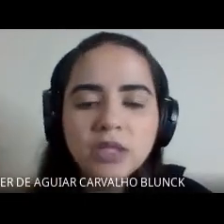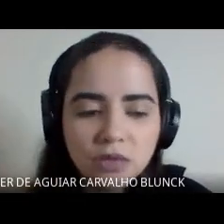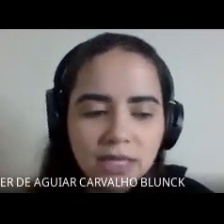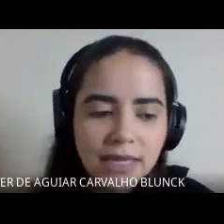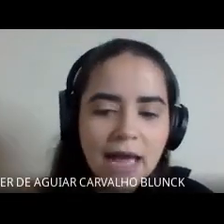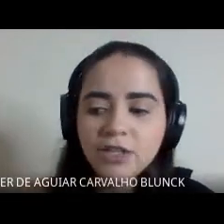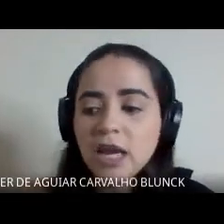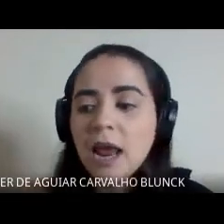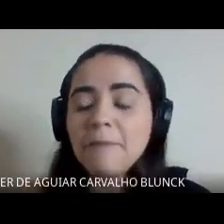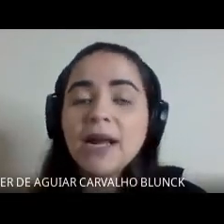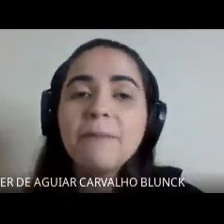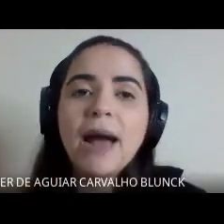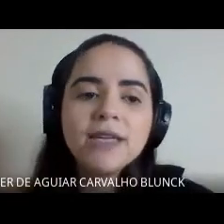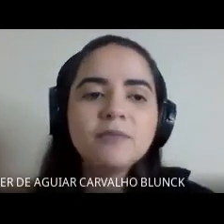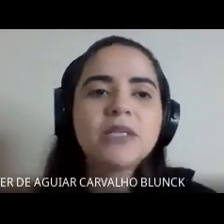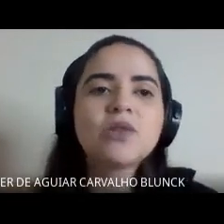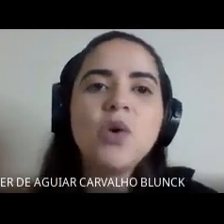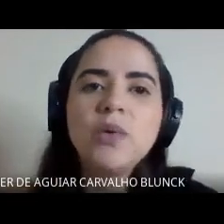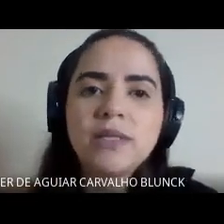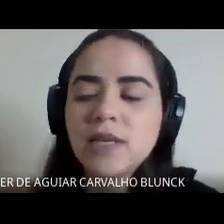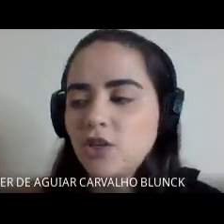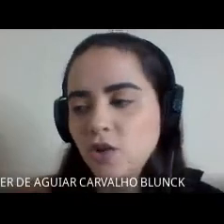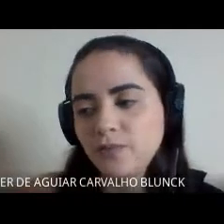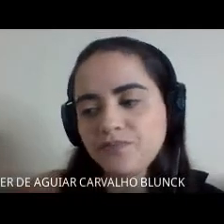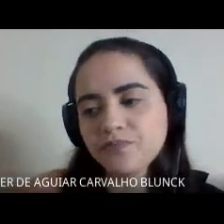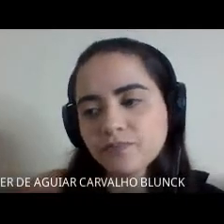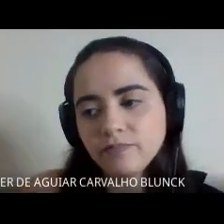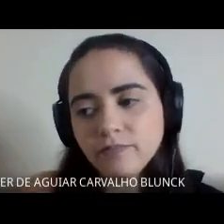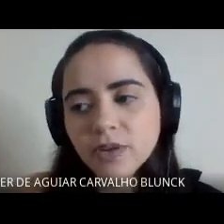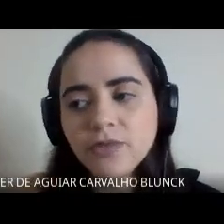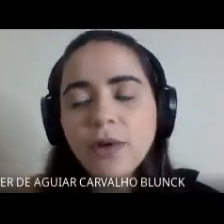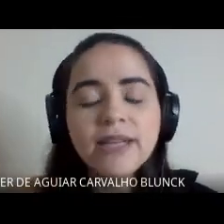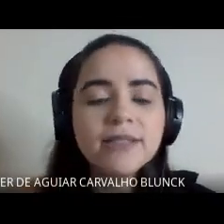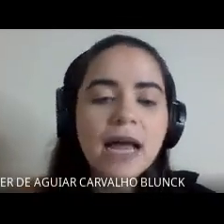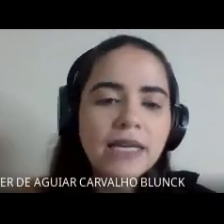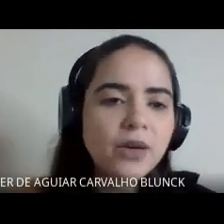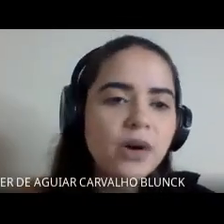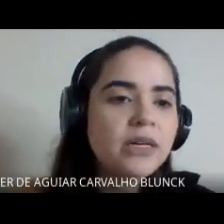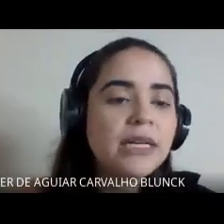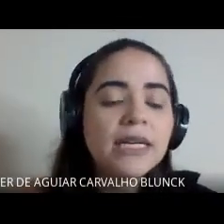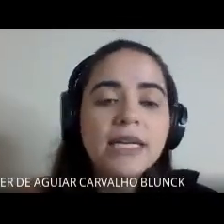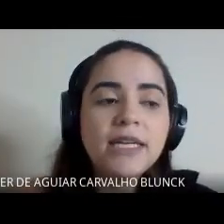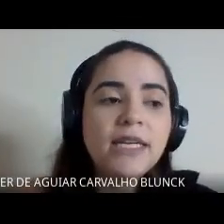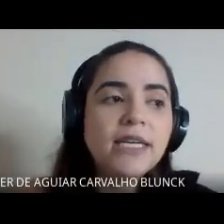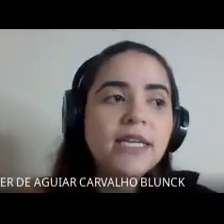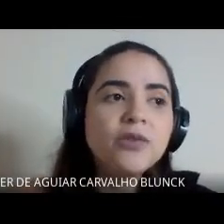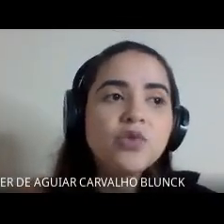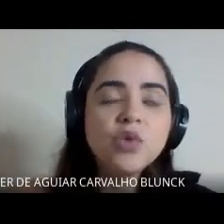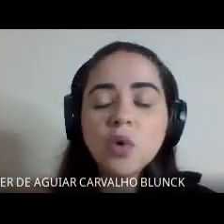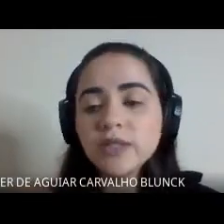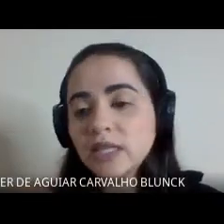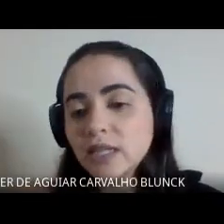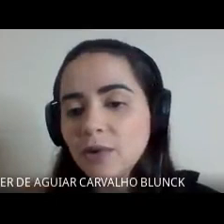por toda a sociedade, para que mais pessoas sejam fluentes na língua e que